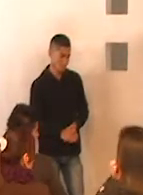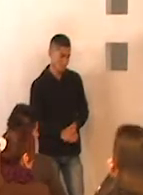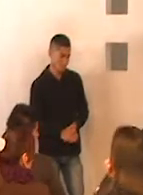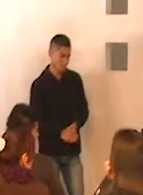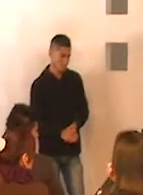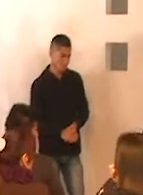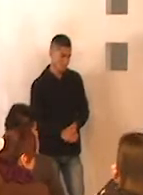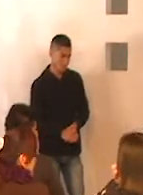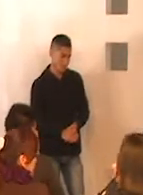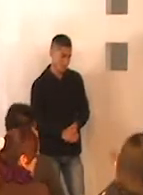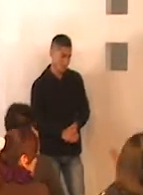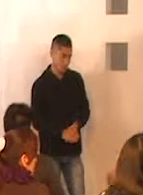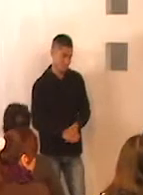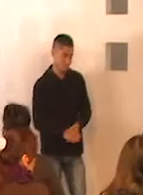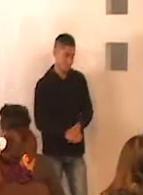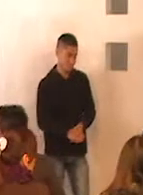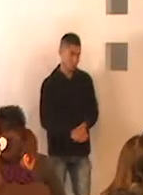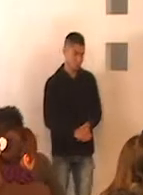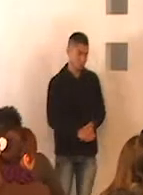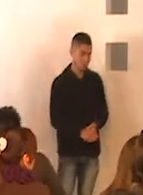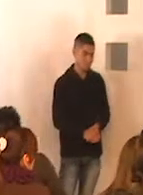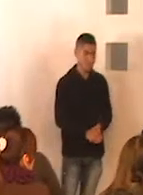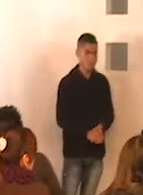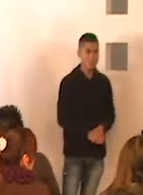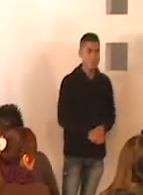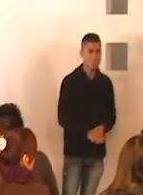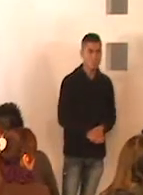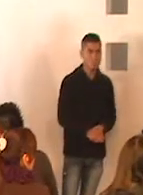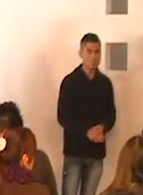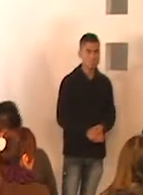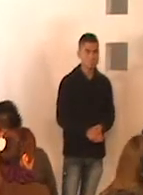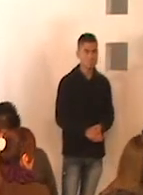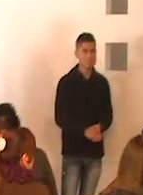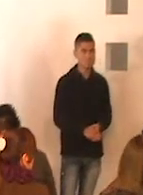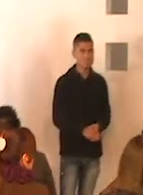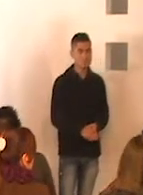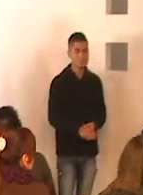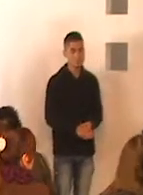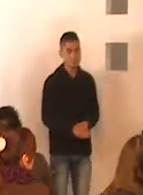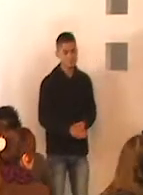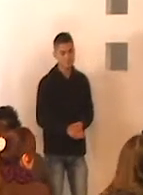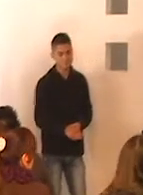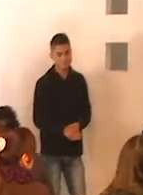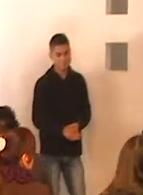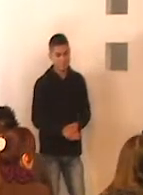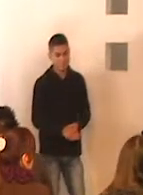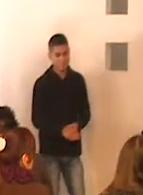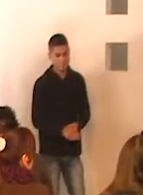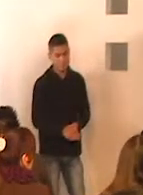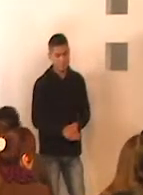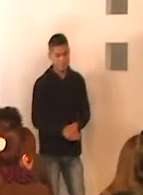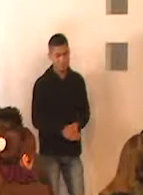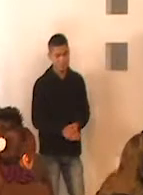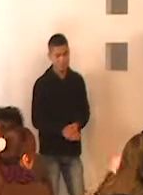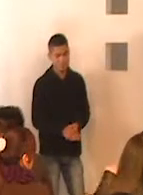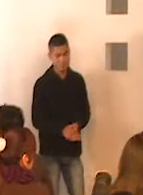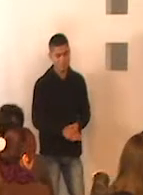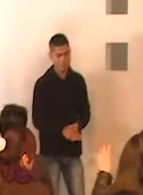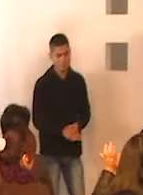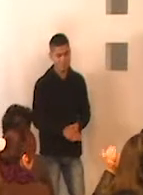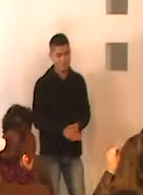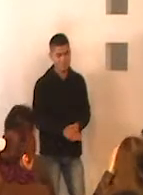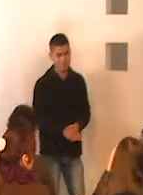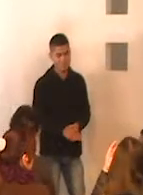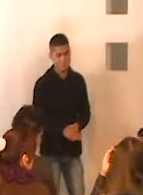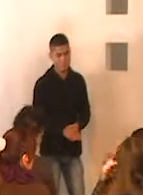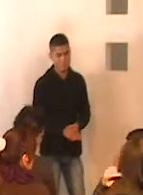curriculares, quienes hagan el proceso de evaluación sean los docentes de apoyo. Entonces en esa medida como que sacan su responsabilidad, cosa